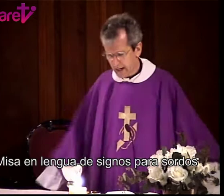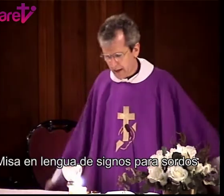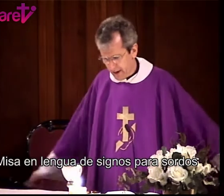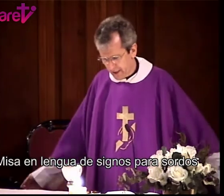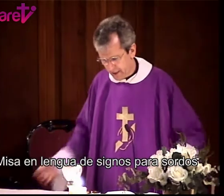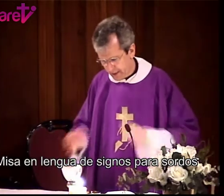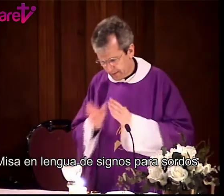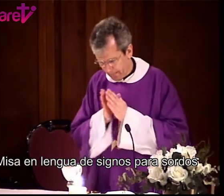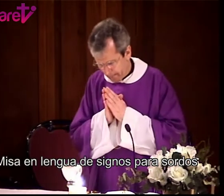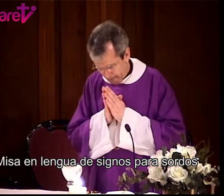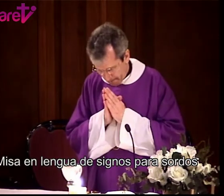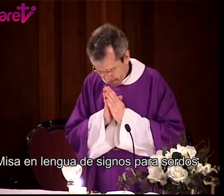paz.